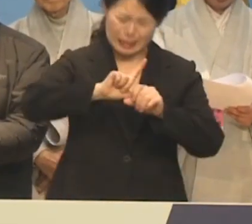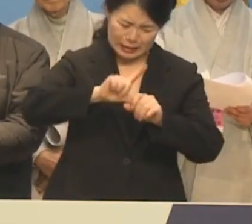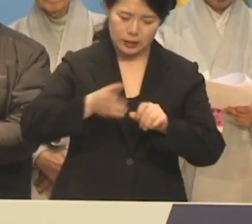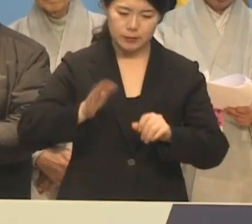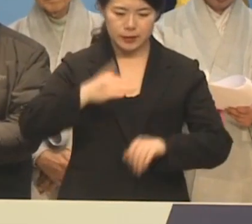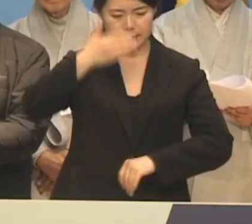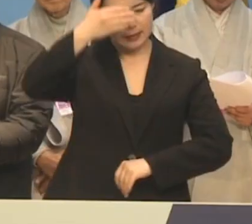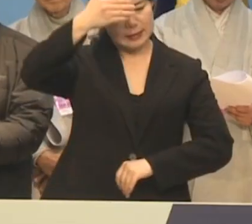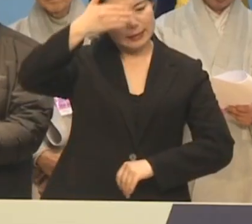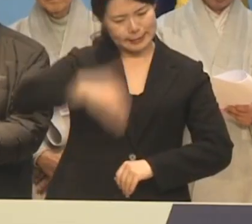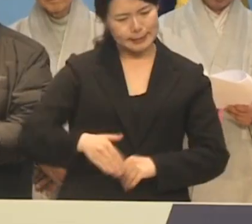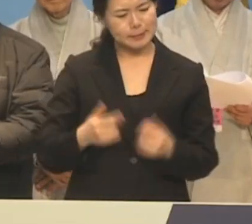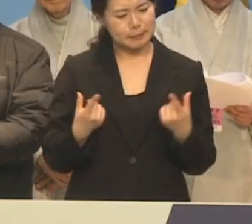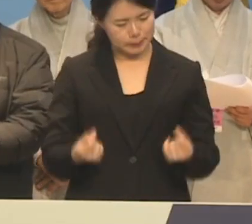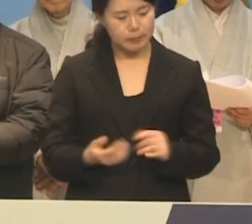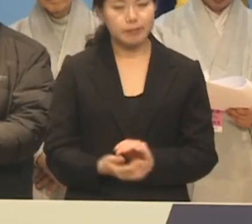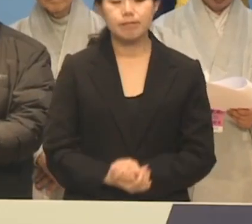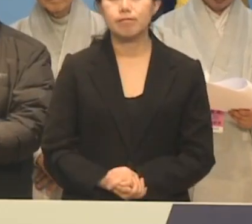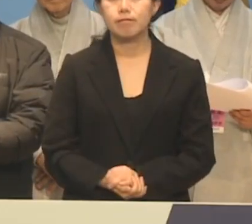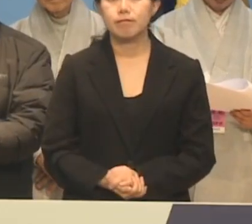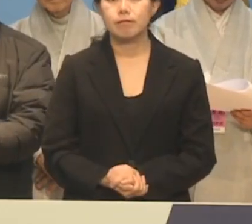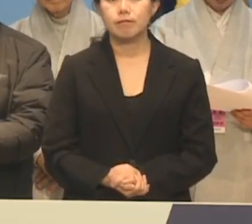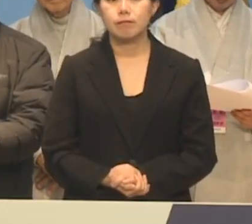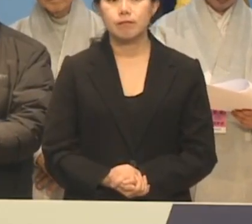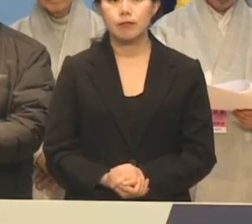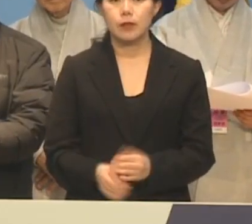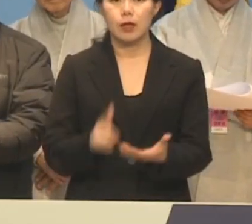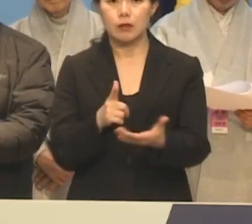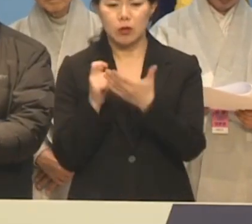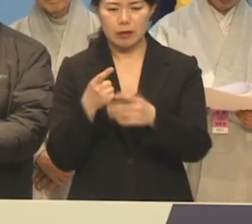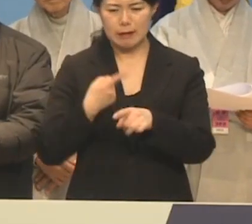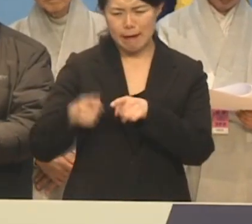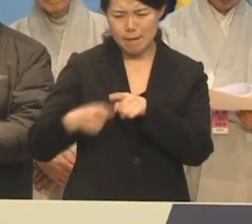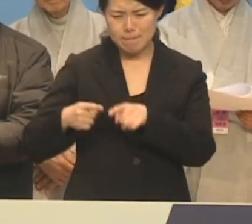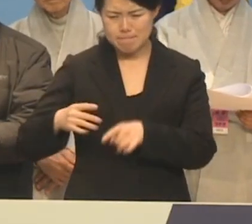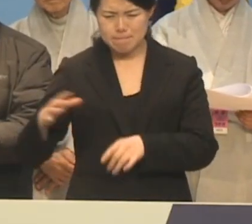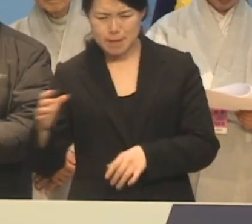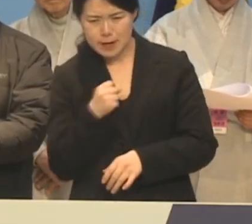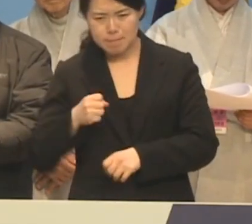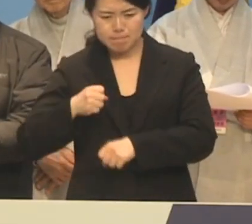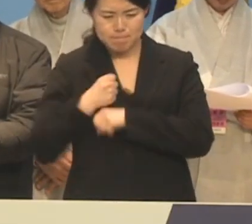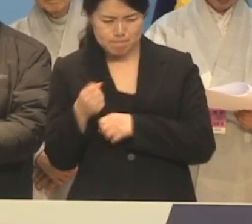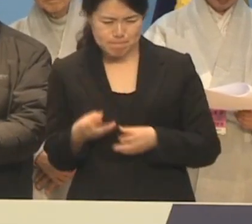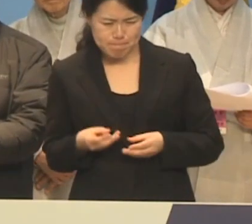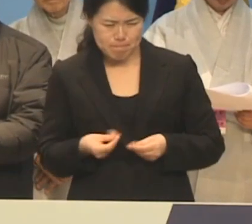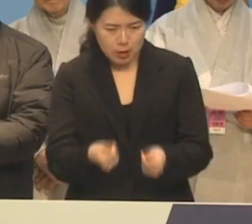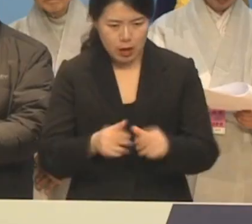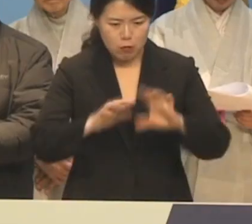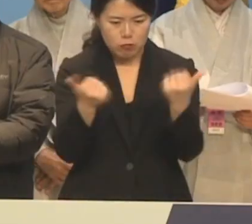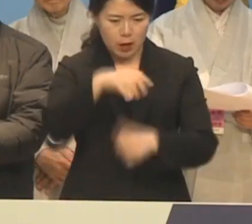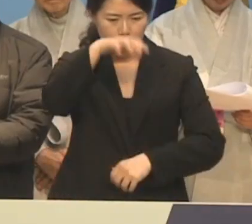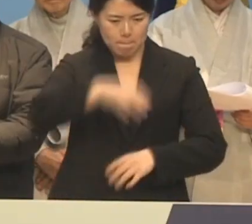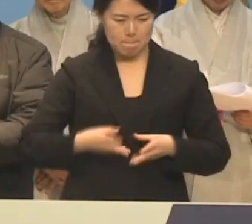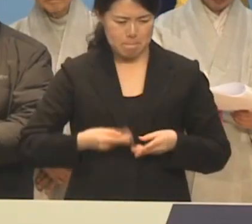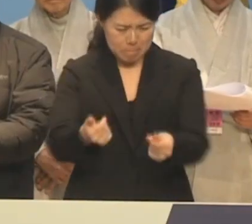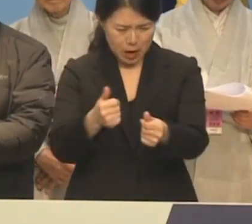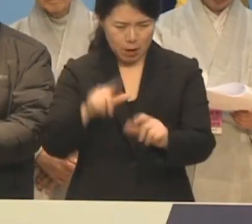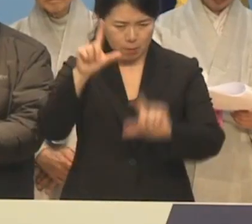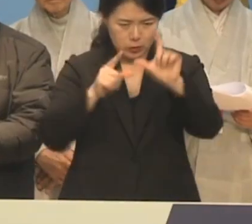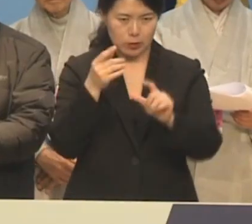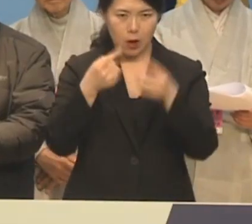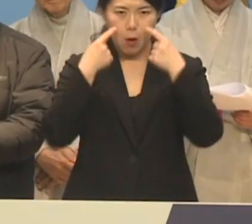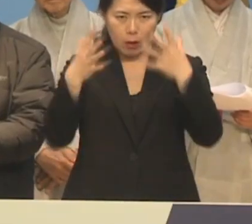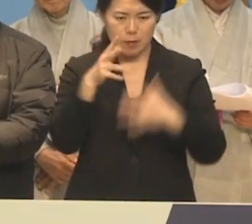그나마 다행이라 하지 않을 수 없습니다. 총칼로 무장한 군인들의 군화발이 국회를 짓밟는 것을 똑똑히